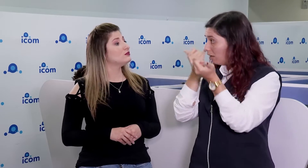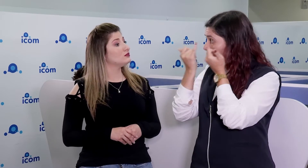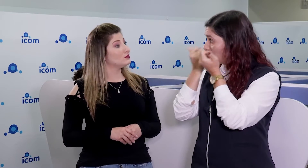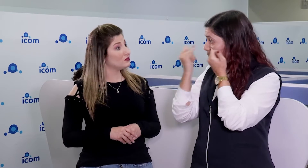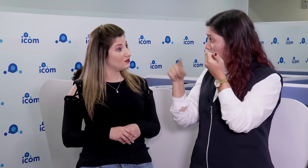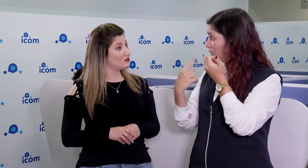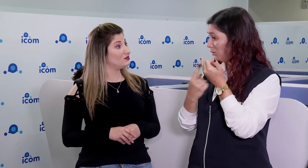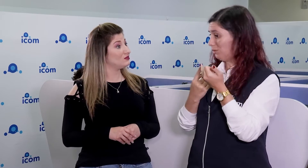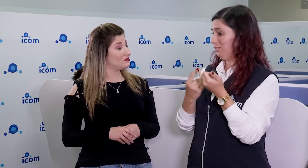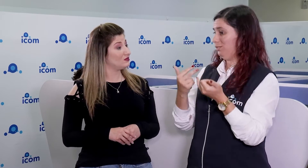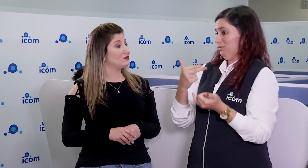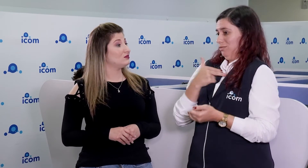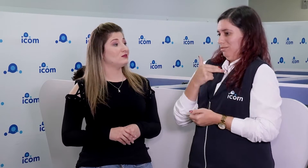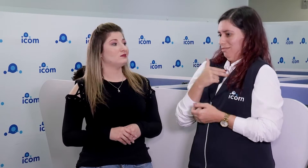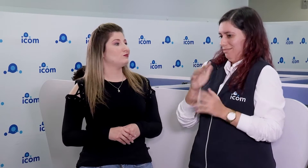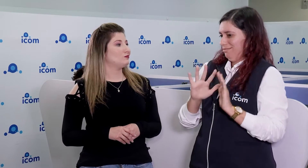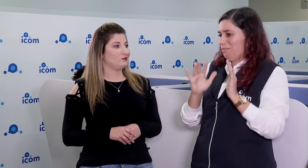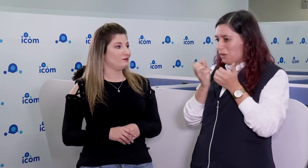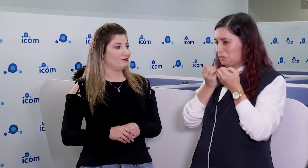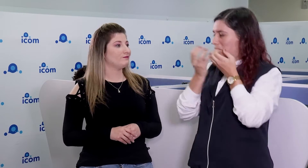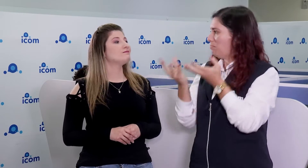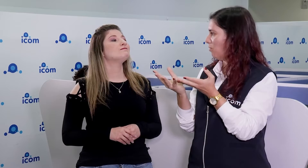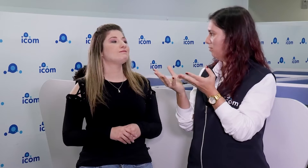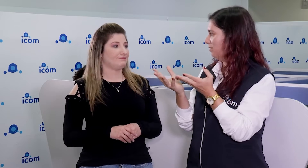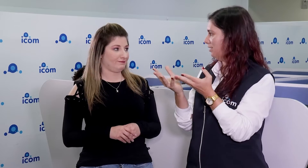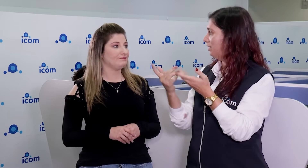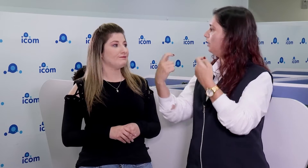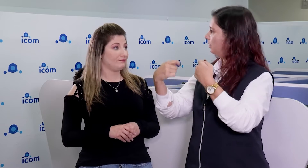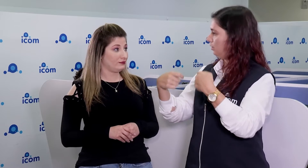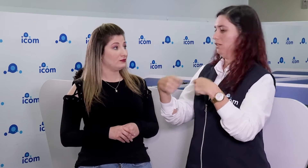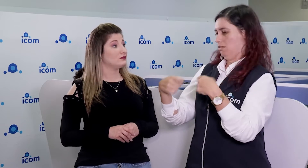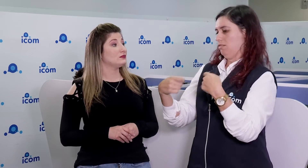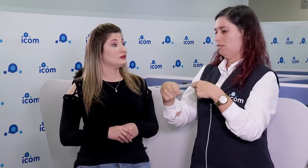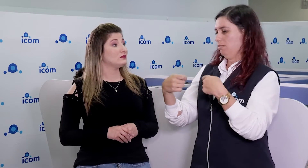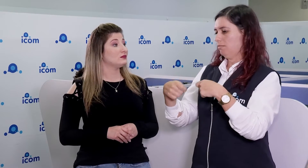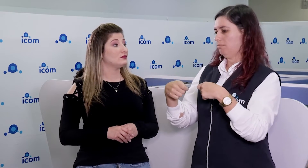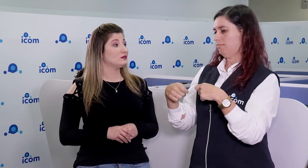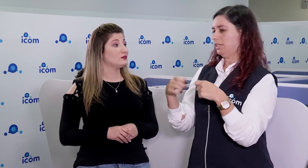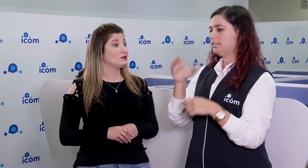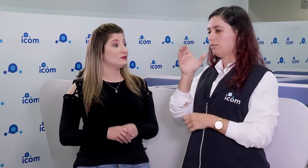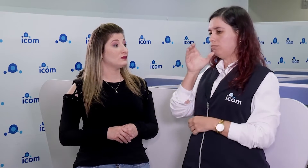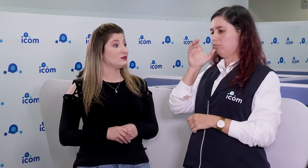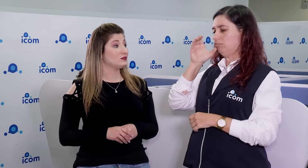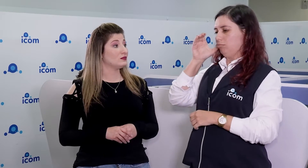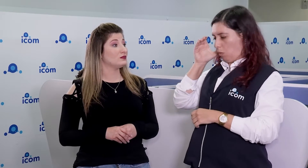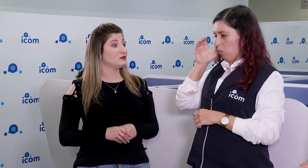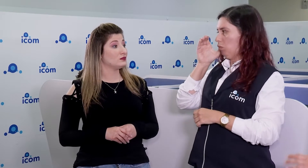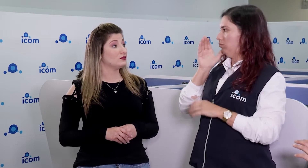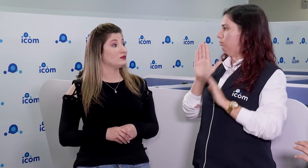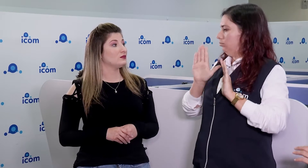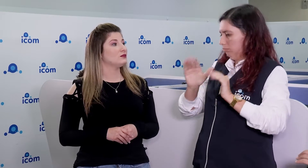uma mediação, de certa forma. E essas informações não são nossas, né? Então a gente não pode complementar e também não pode trazer pra gente.